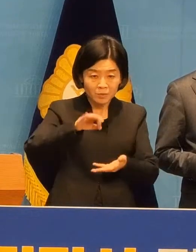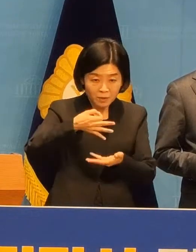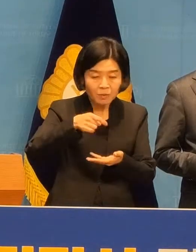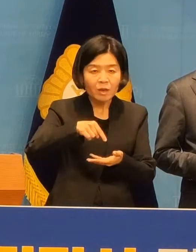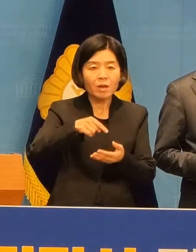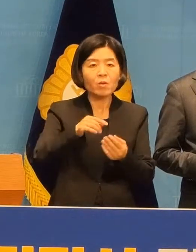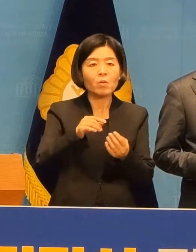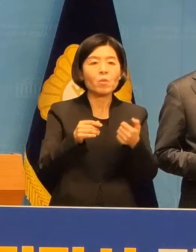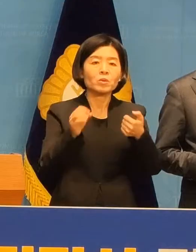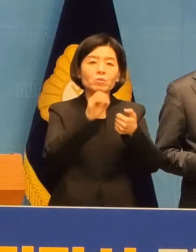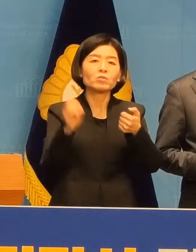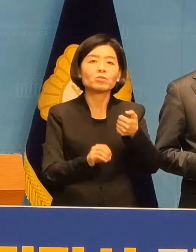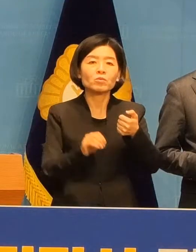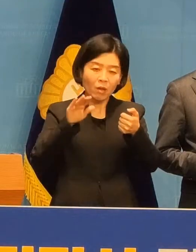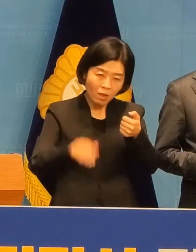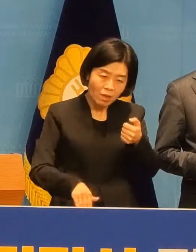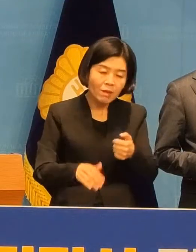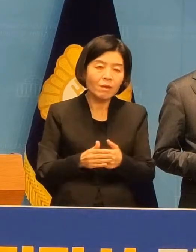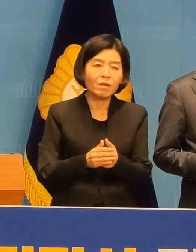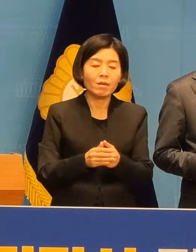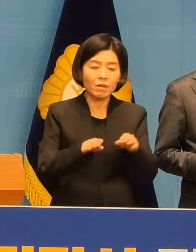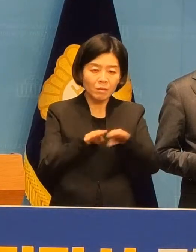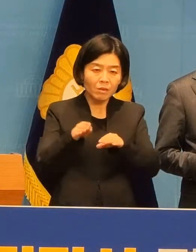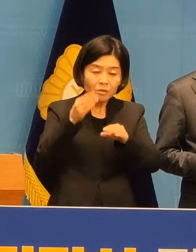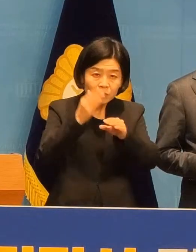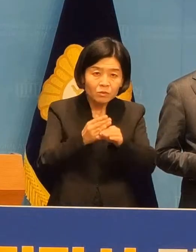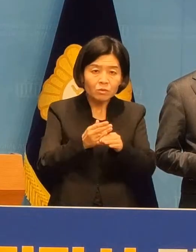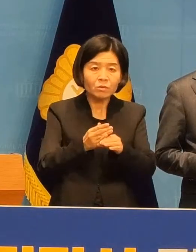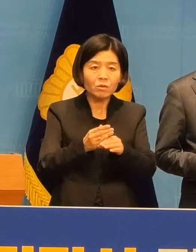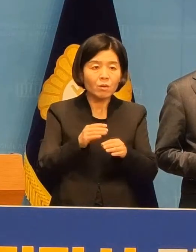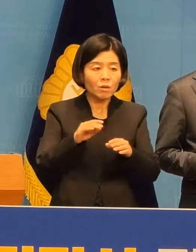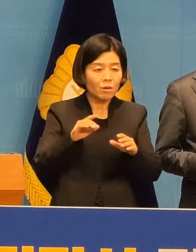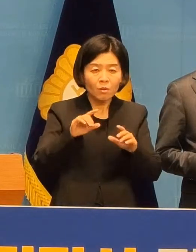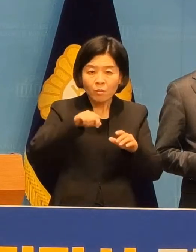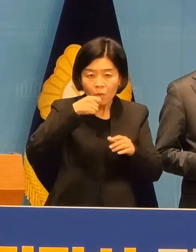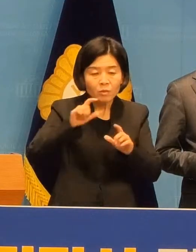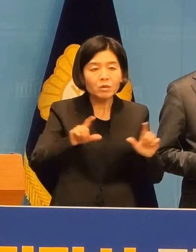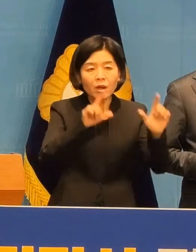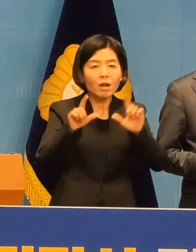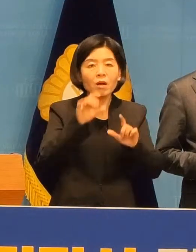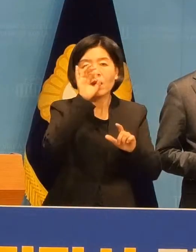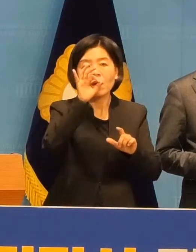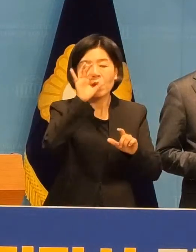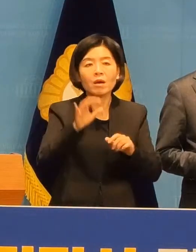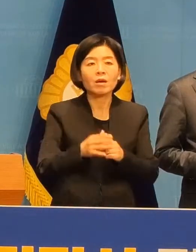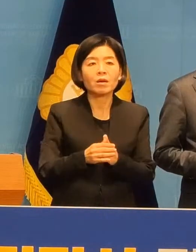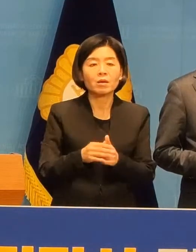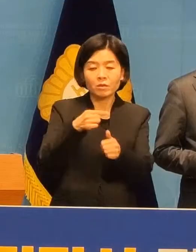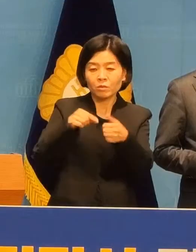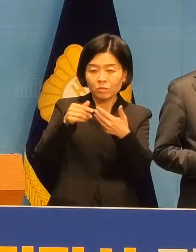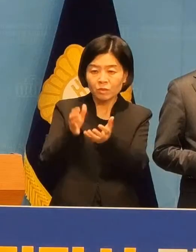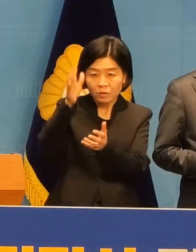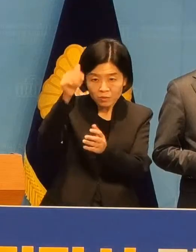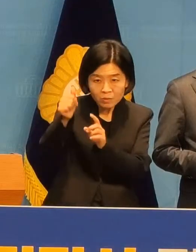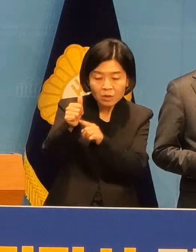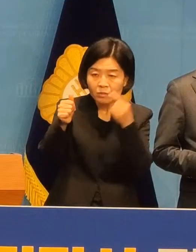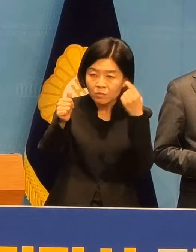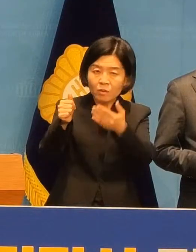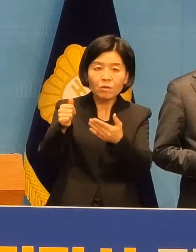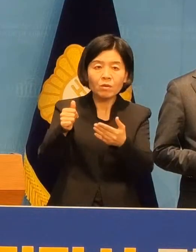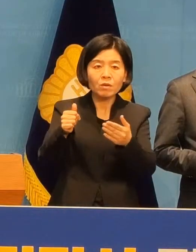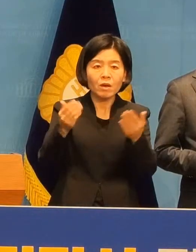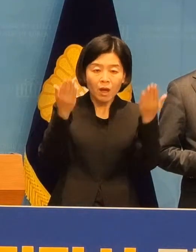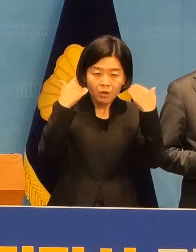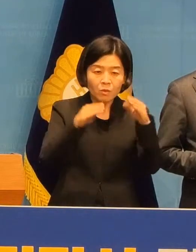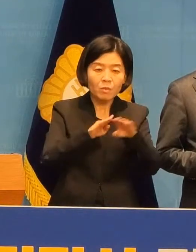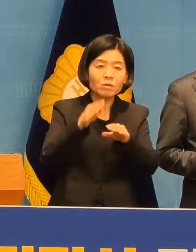미치지 못하는 수준입니다. 방학 중엔 생계 유지가 어렵습니다. 교육부 장관에게 방학 중 무임금 실태를